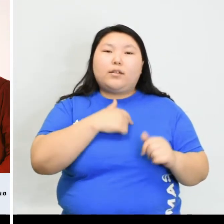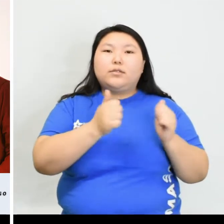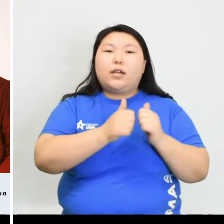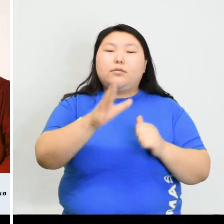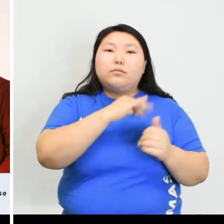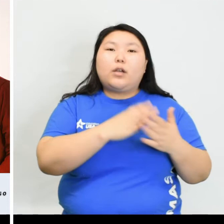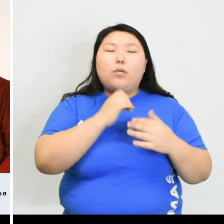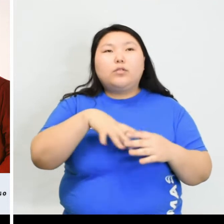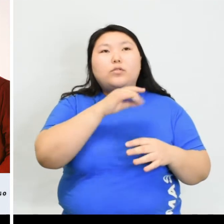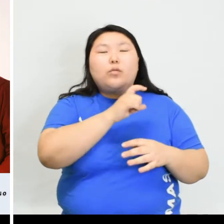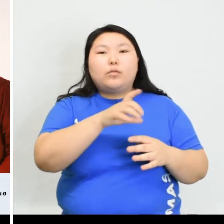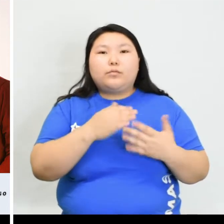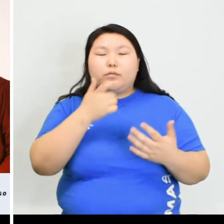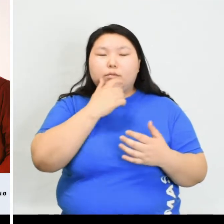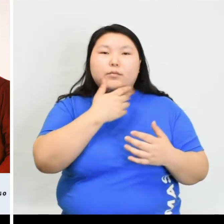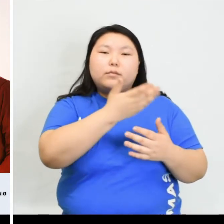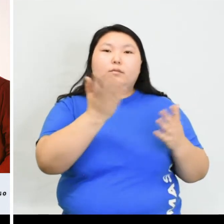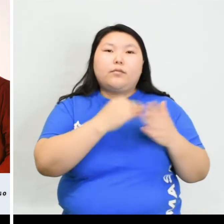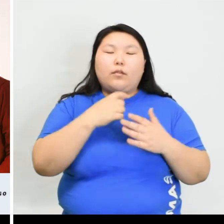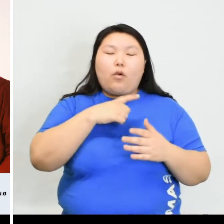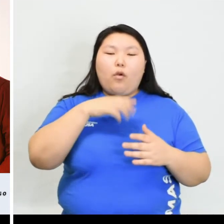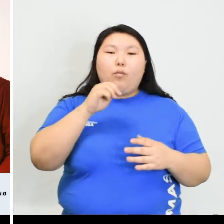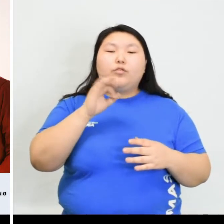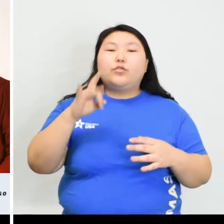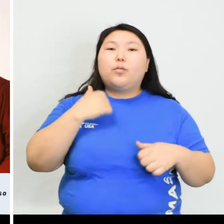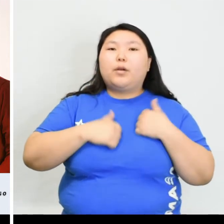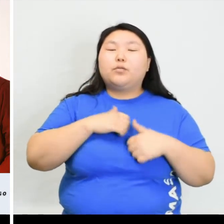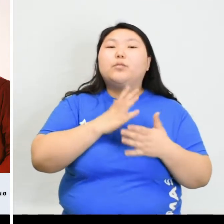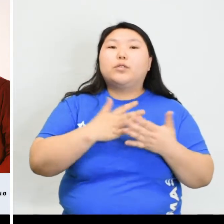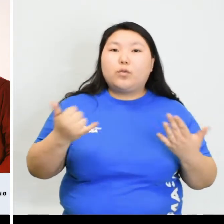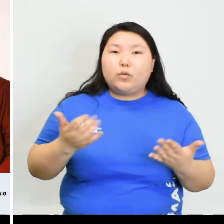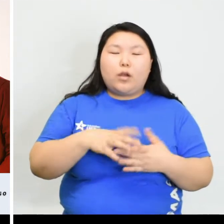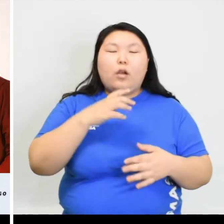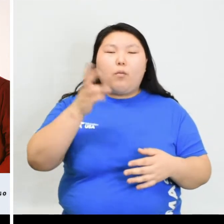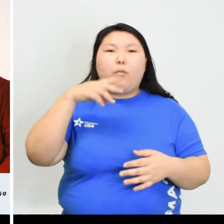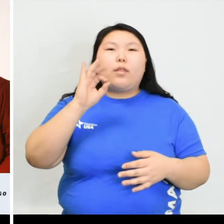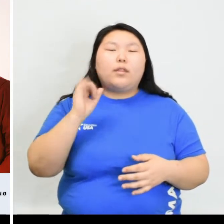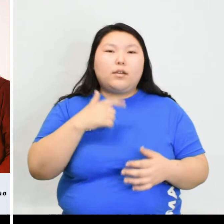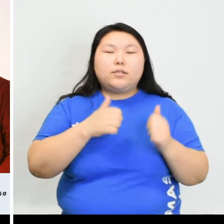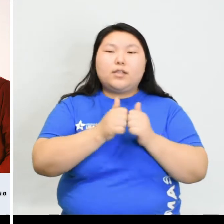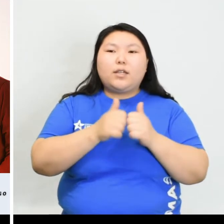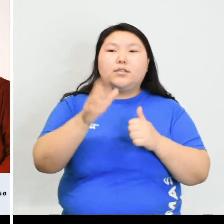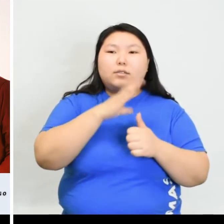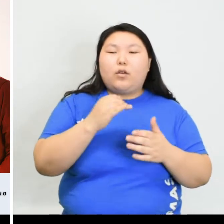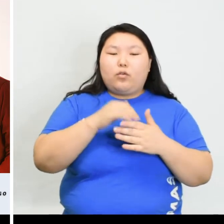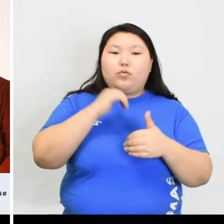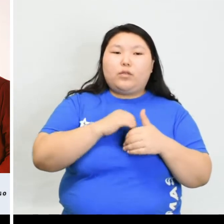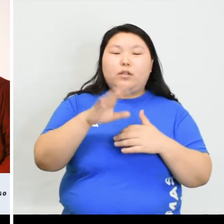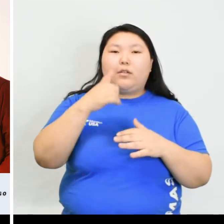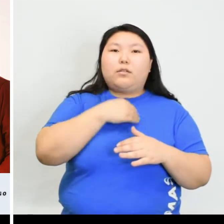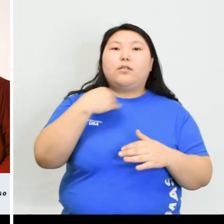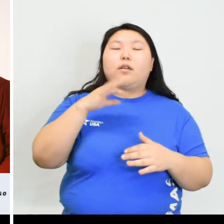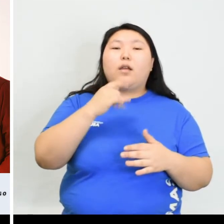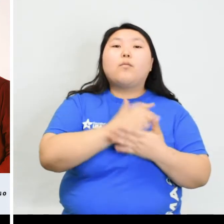усуд ингээд эсвэл танаа өөр чинь профессор багш байна уу? Эсвэл те нэг мундаг найз нар чинь дундаас нэг хүн дарга байна уу те?